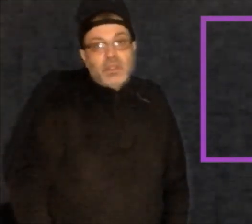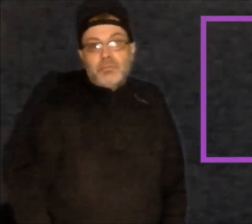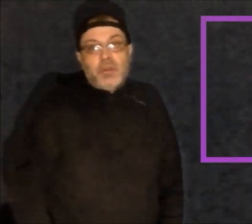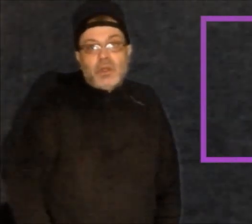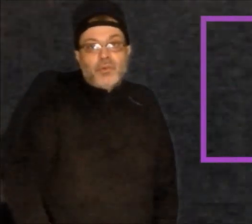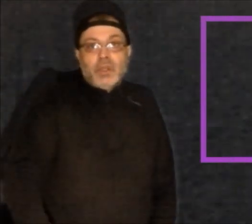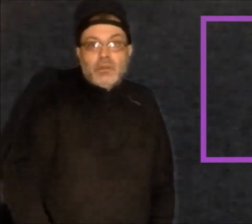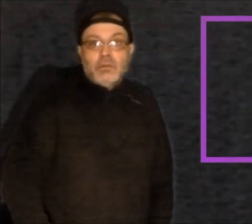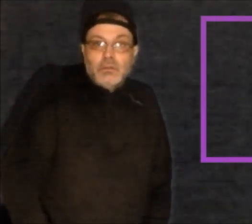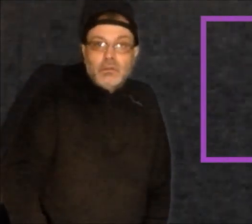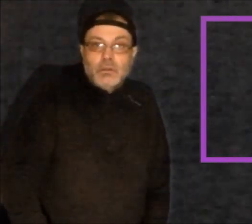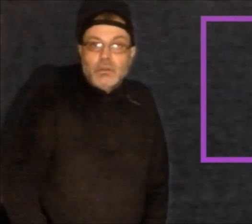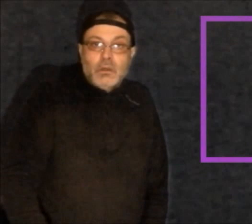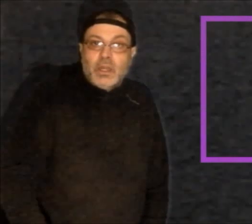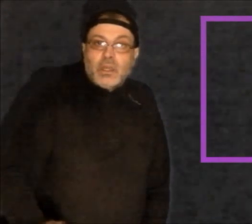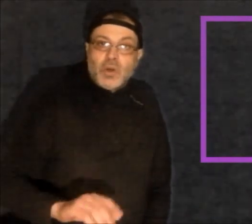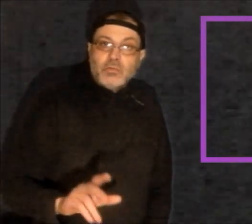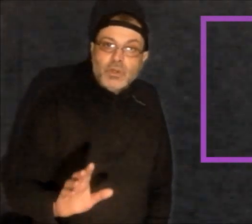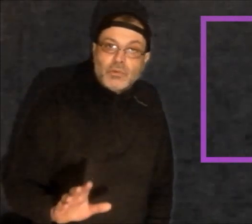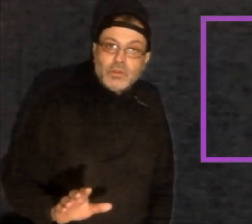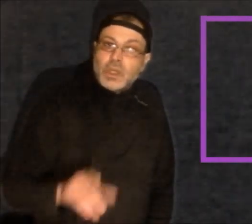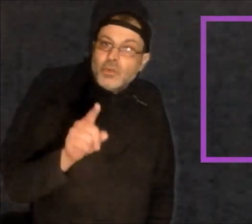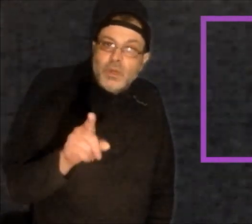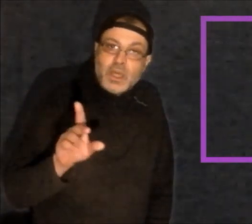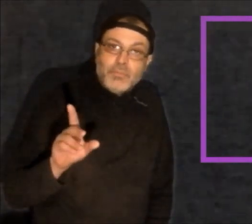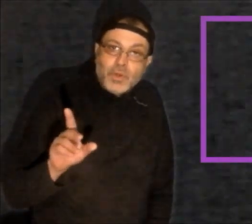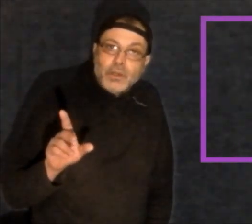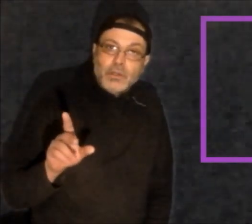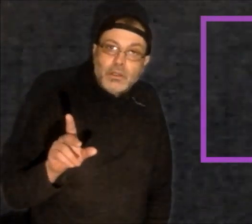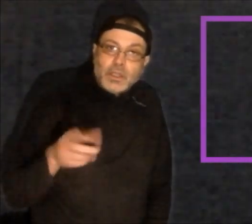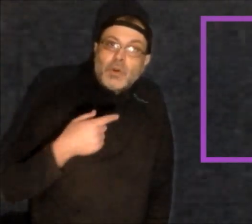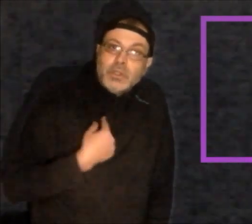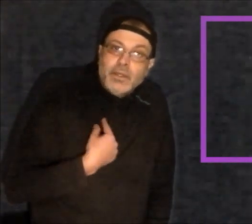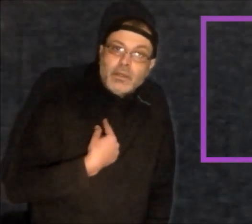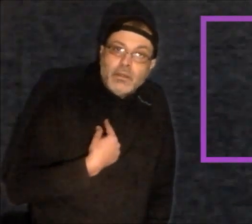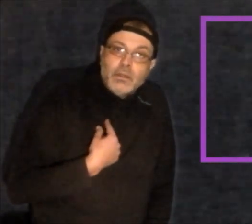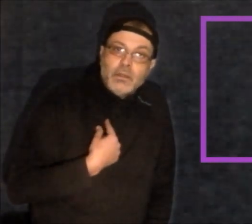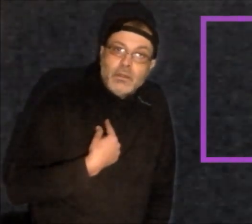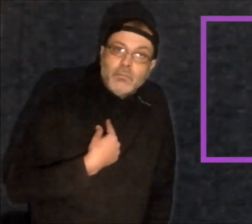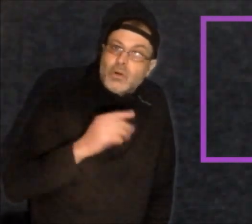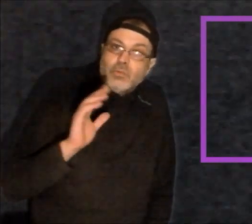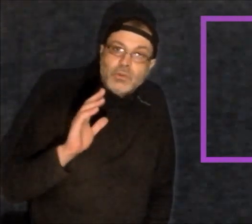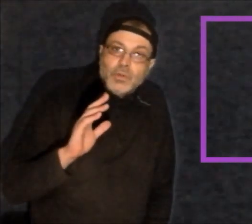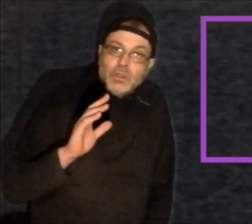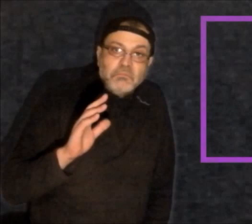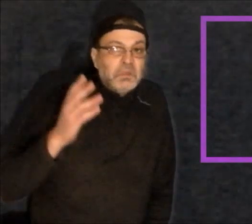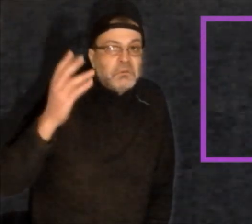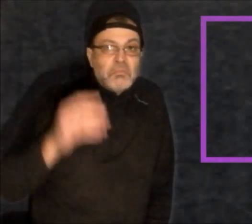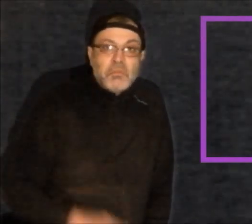مين بزافي الاسبري مرتونية أنا أخي ما قلت والو أخي توما اللي خمتها كش ما قلت أنا ما قلت والو مي